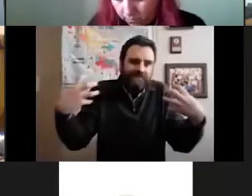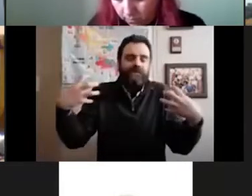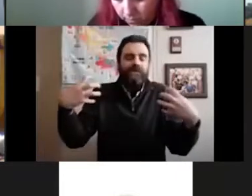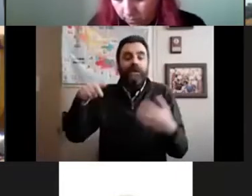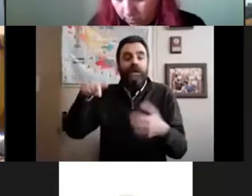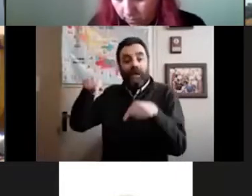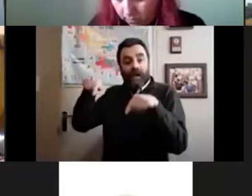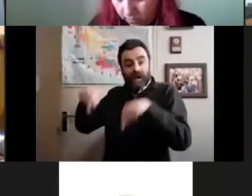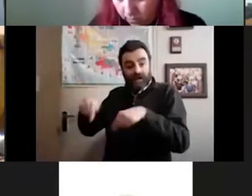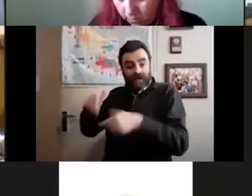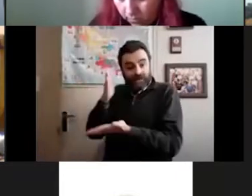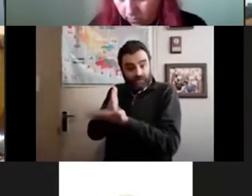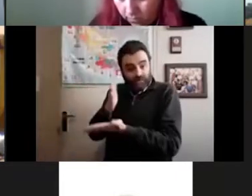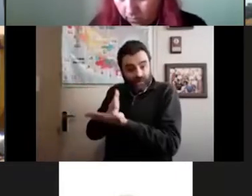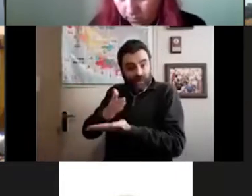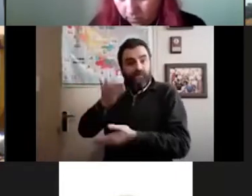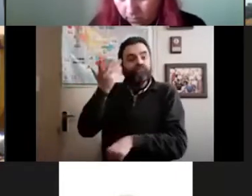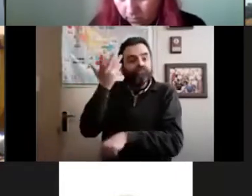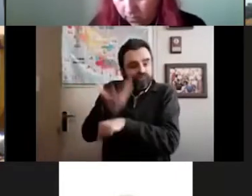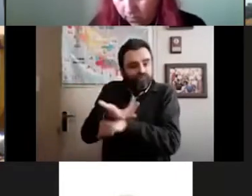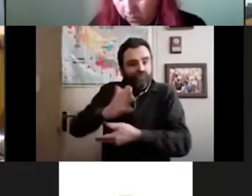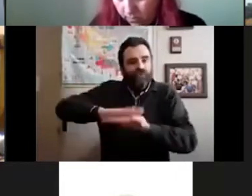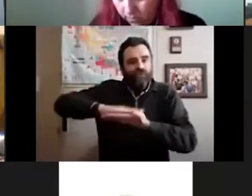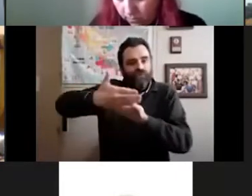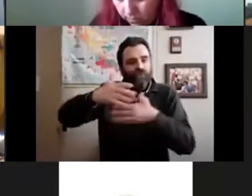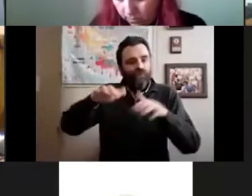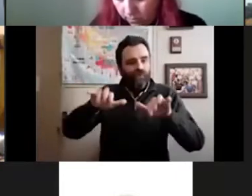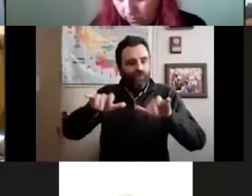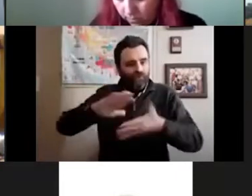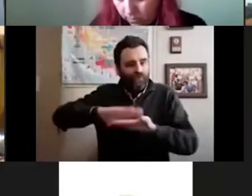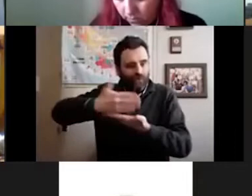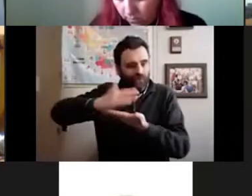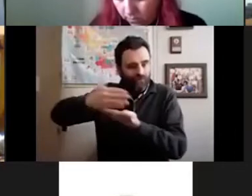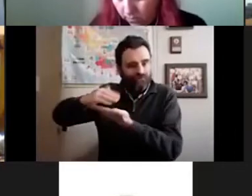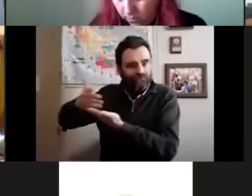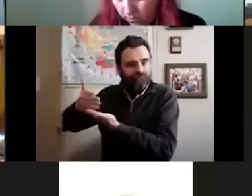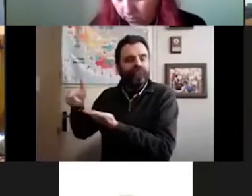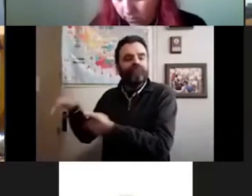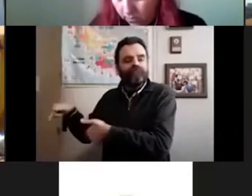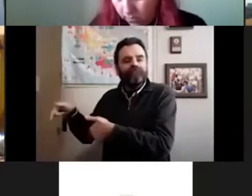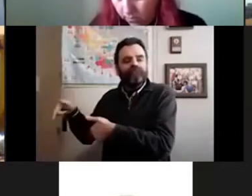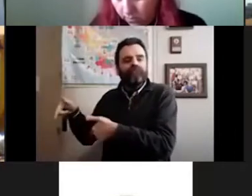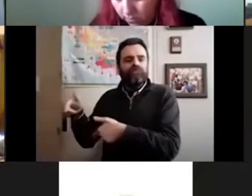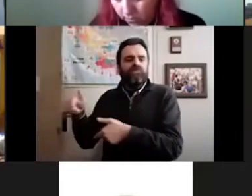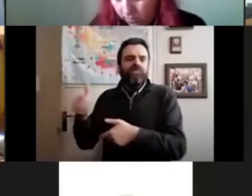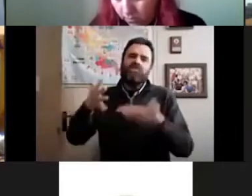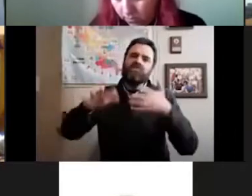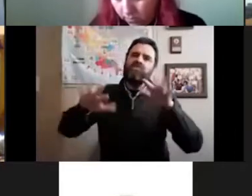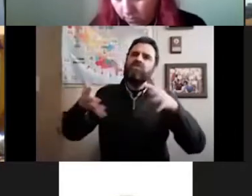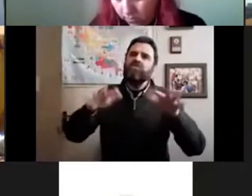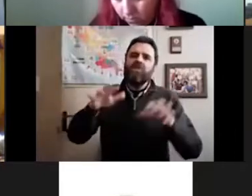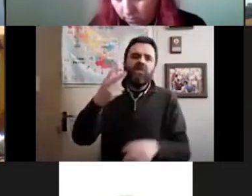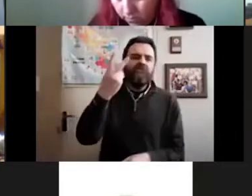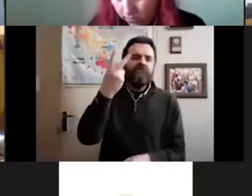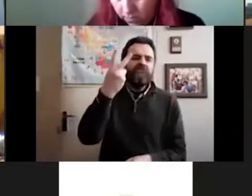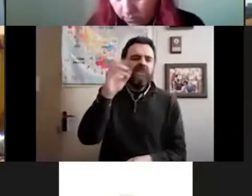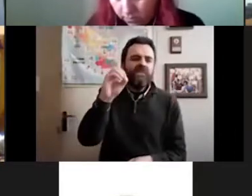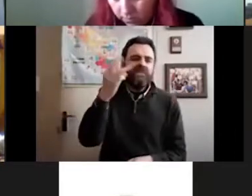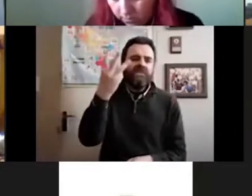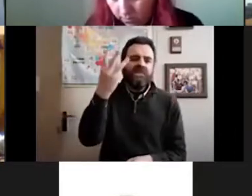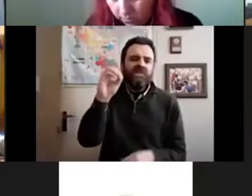esta situación, y no podíamos hacerlo como al lote, por decirlo vulgarmente, pero aquí en la escuela hay